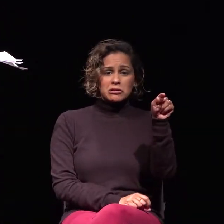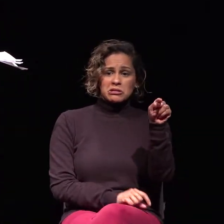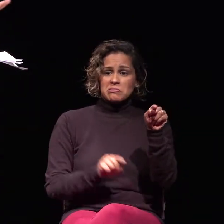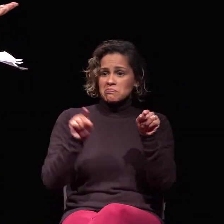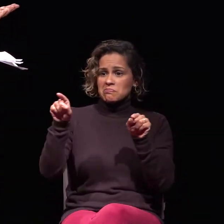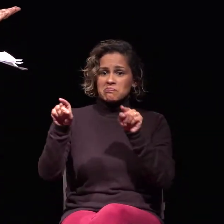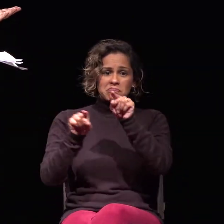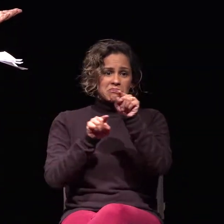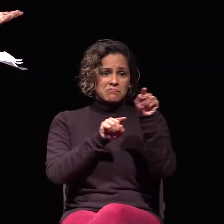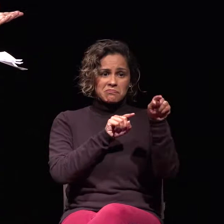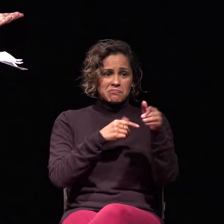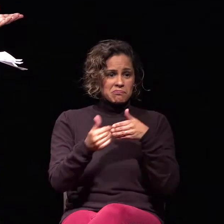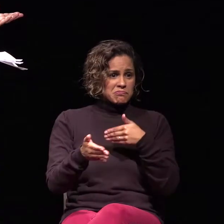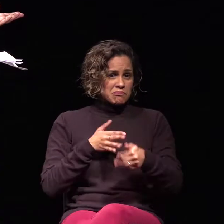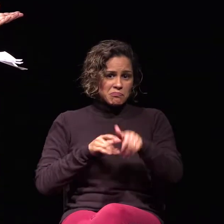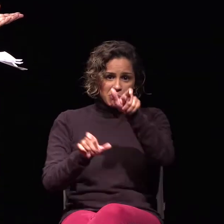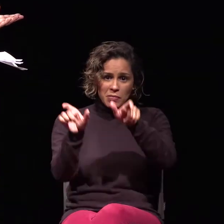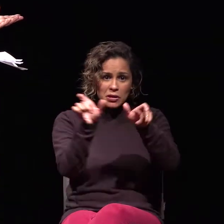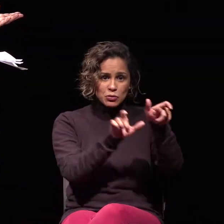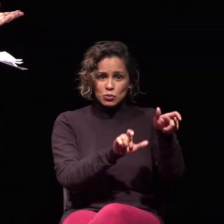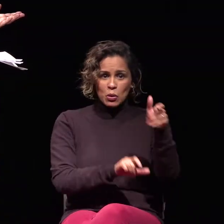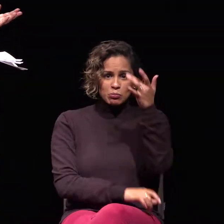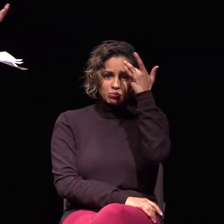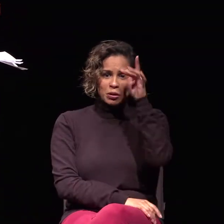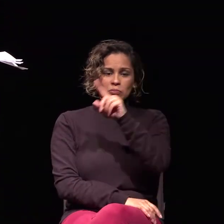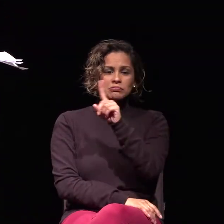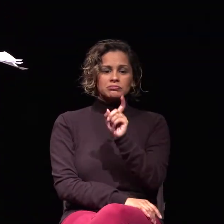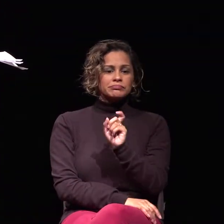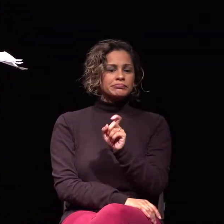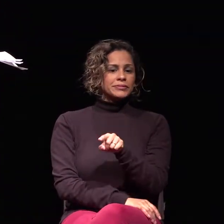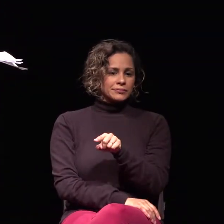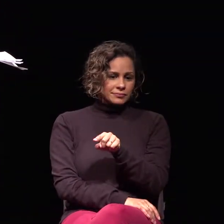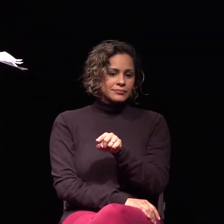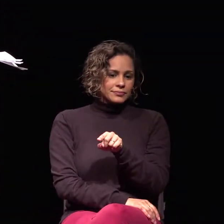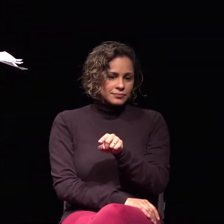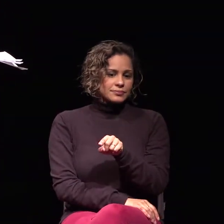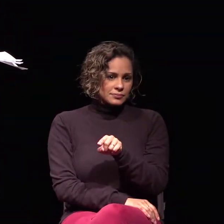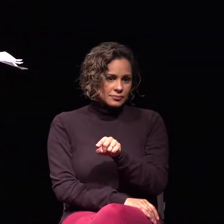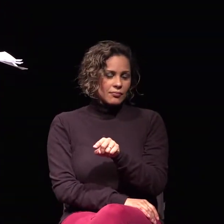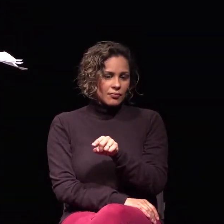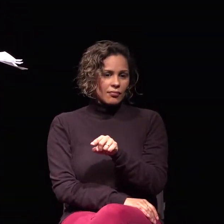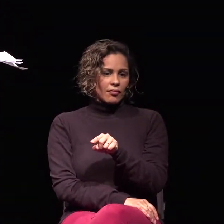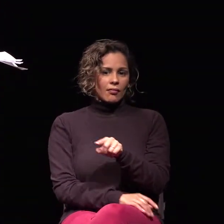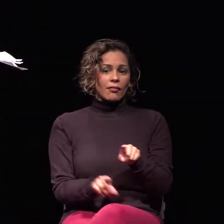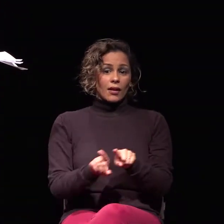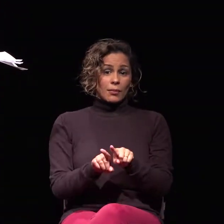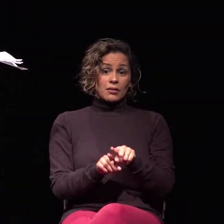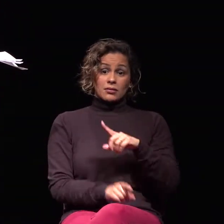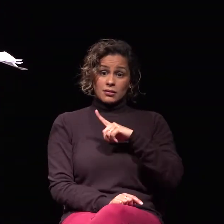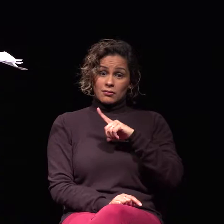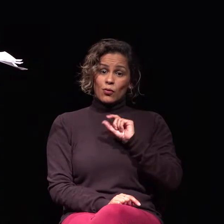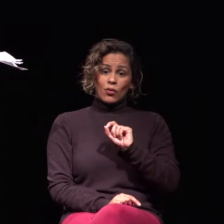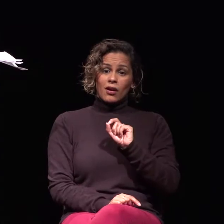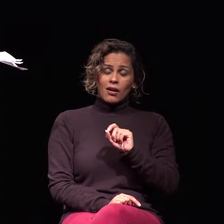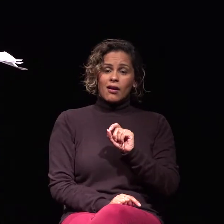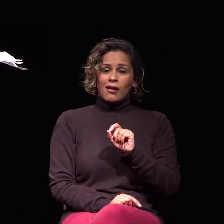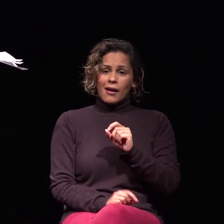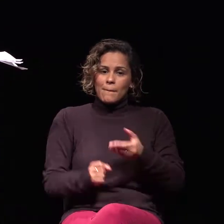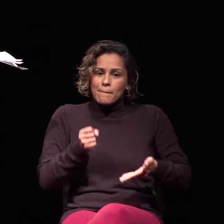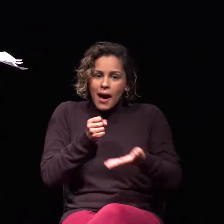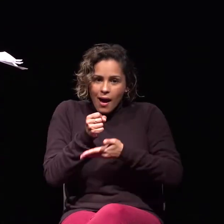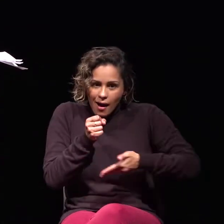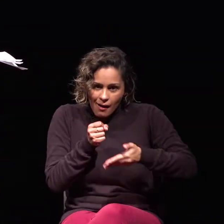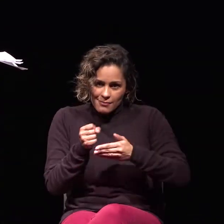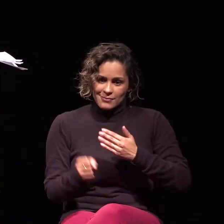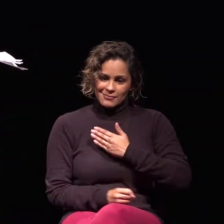outro. Ninguém sabe, né? O princípio que a ditadura usou foi o princípio de que